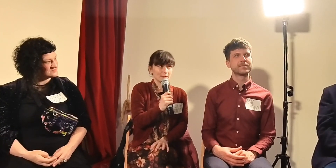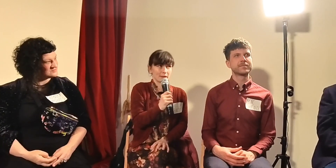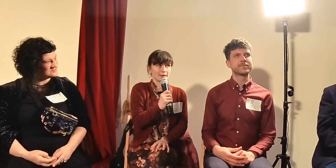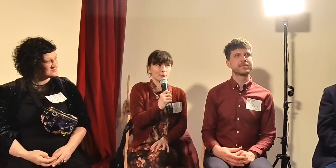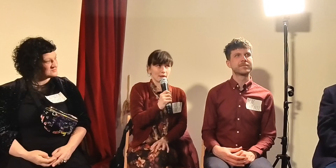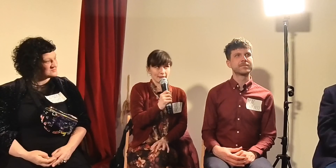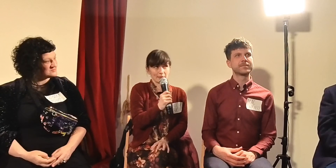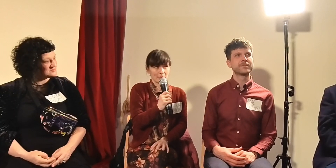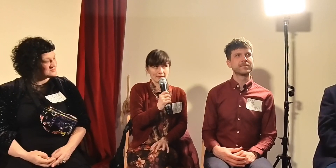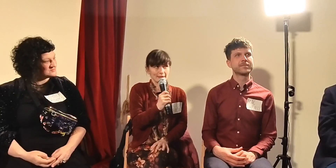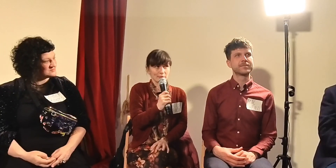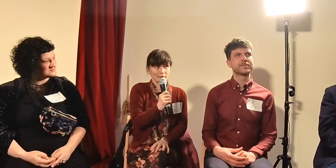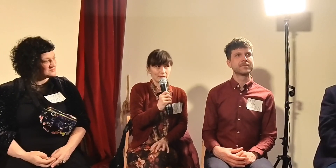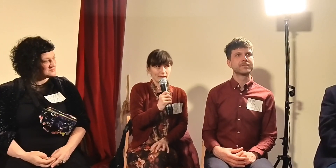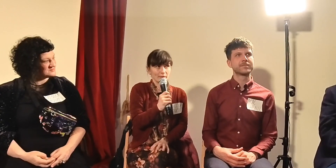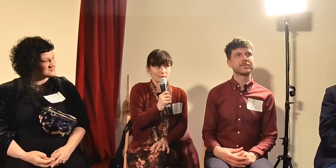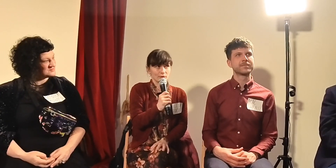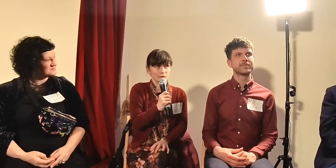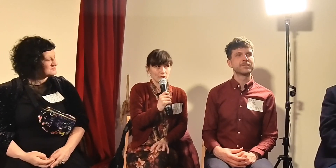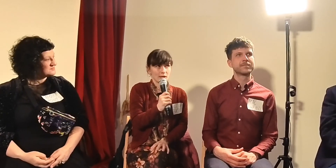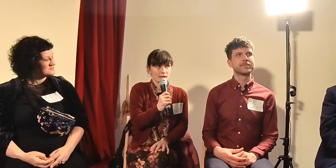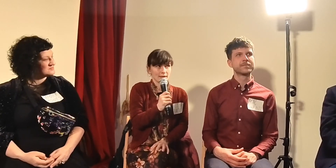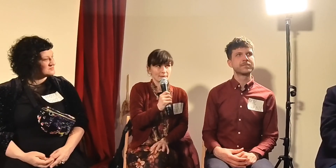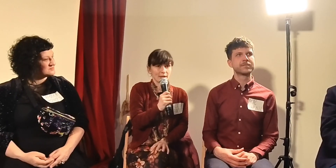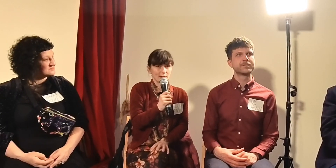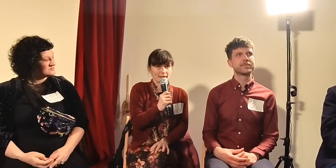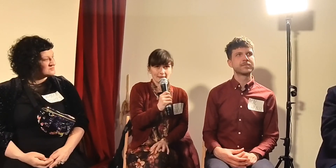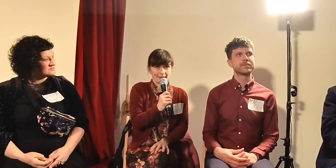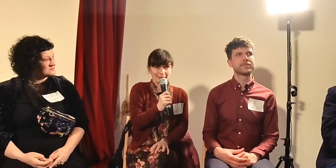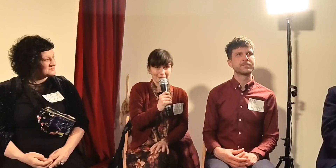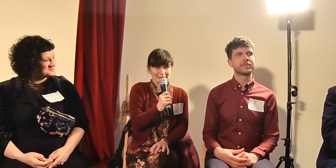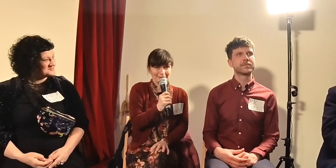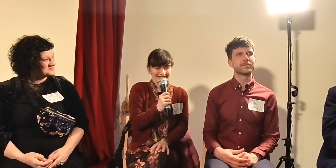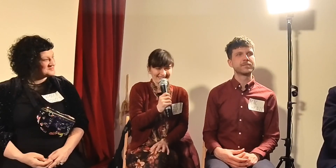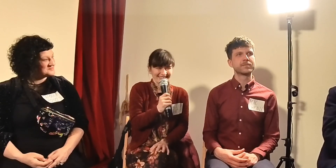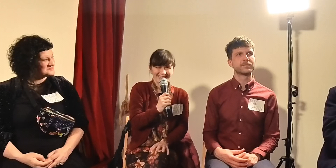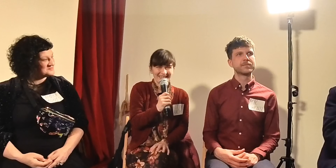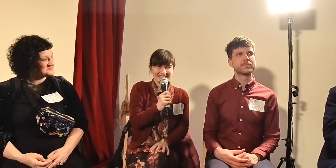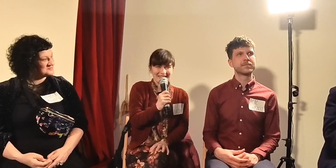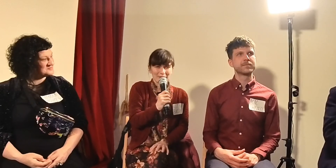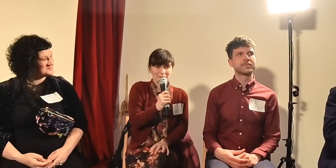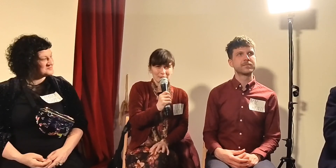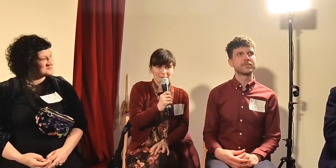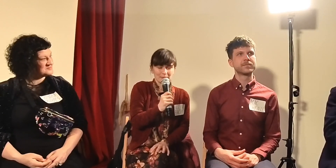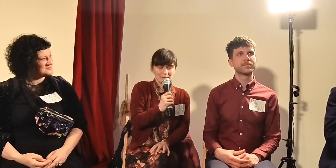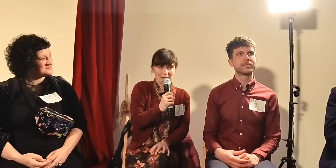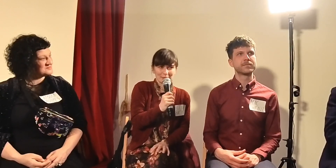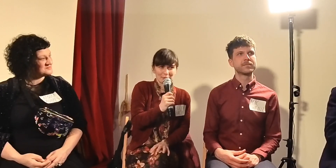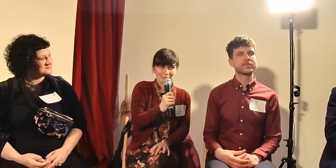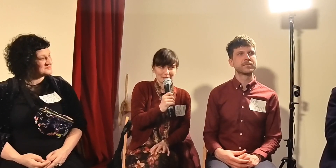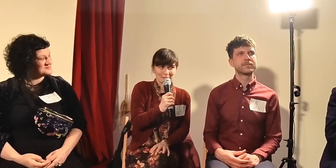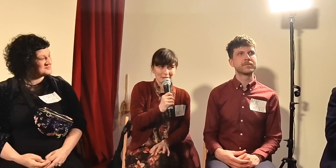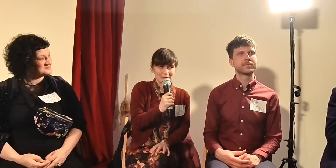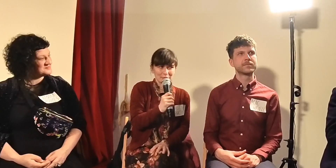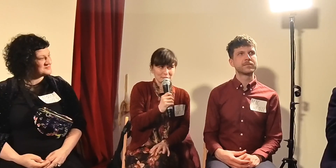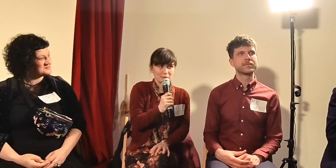s hodně spektakulárními mainstreamovými filmy, protože jsem strašně zahlcená a jako příliš